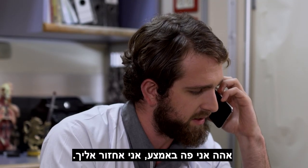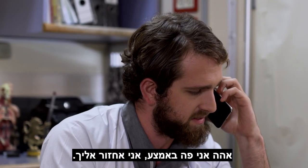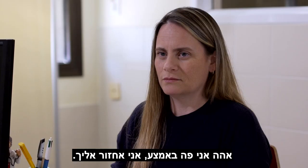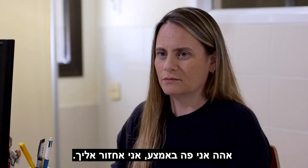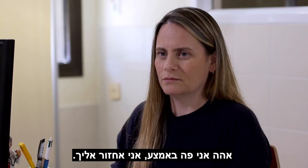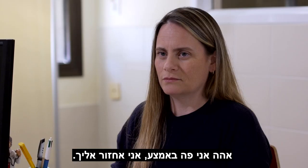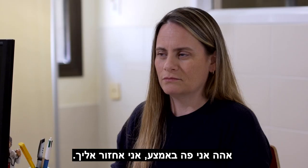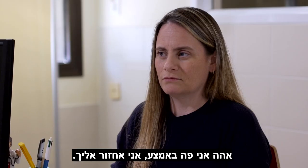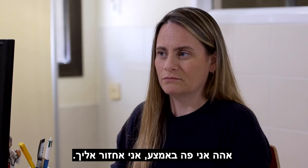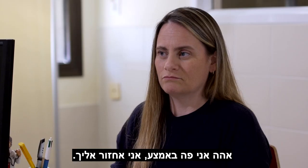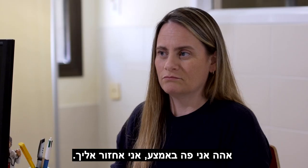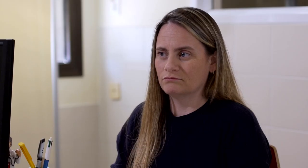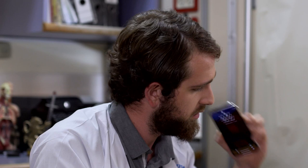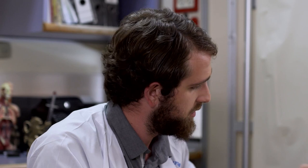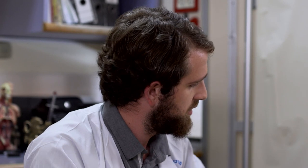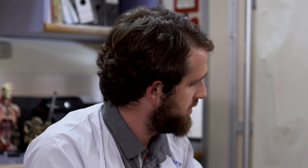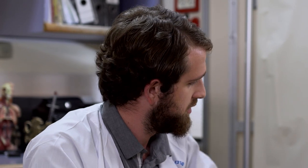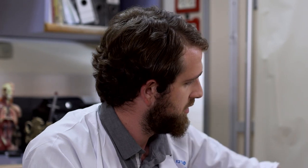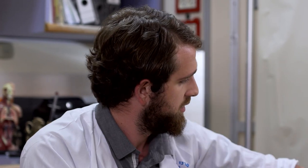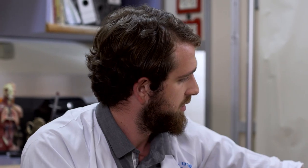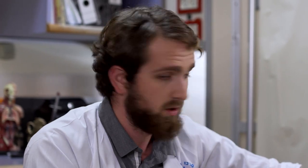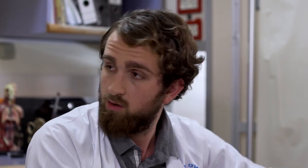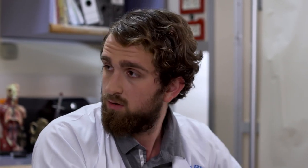אני פה באמצע, אני אחזור אליך.